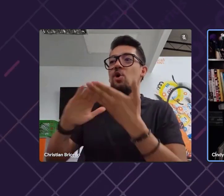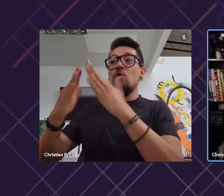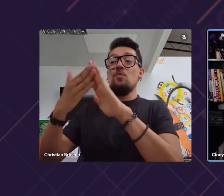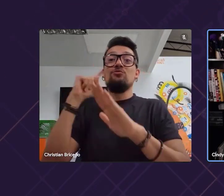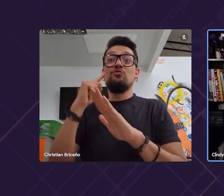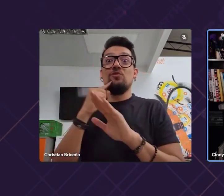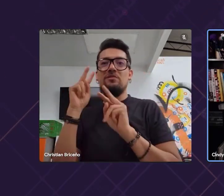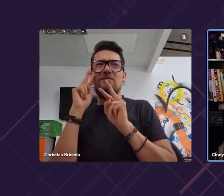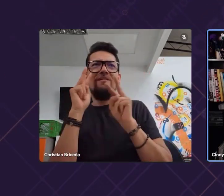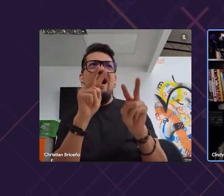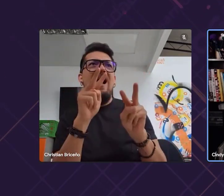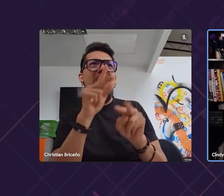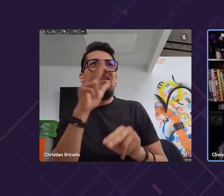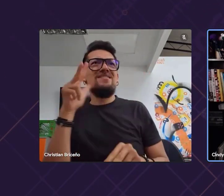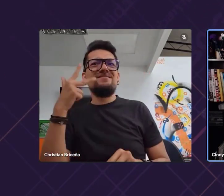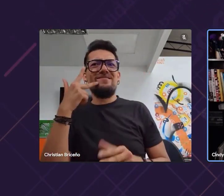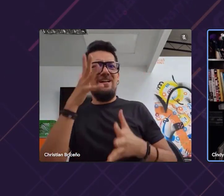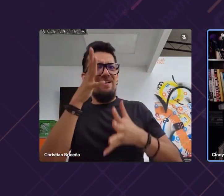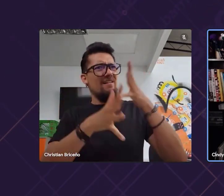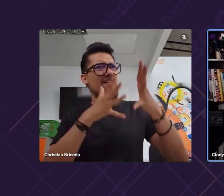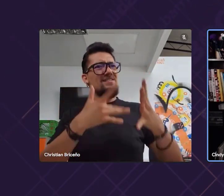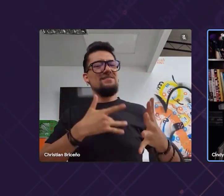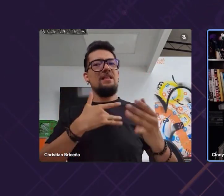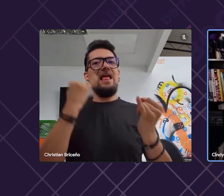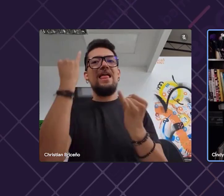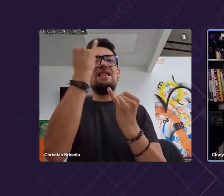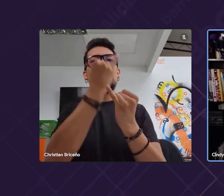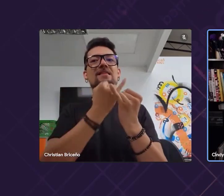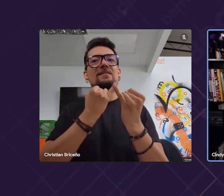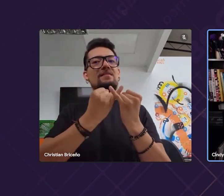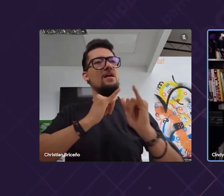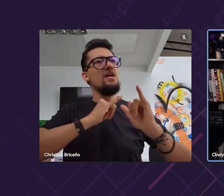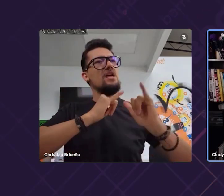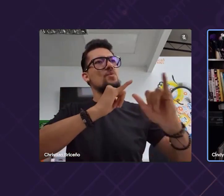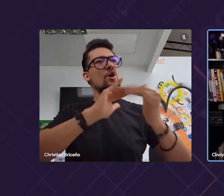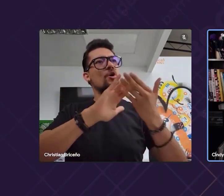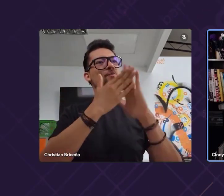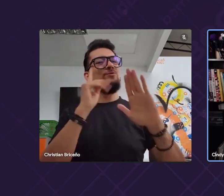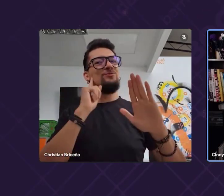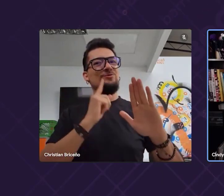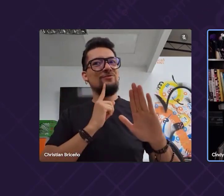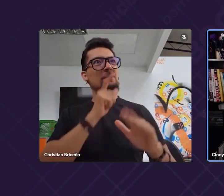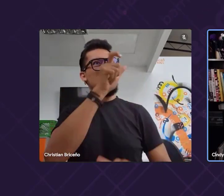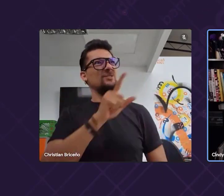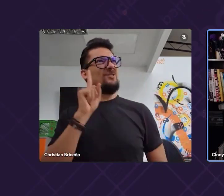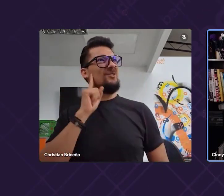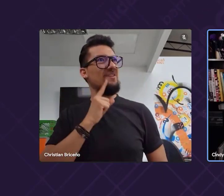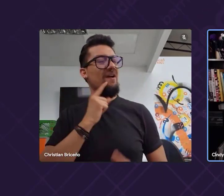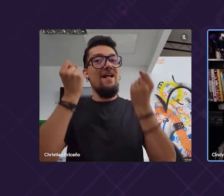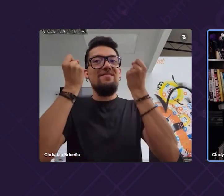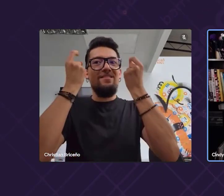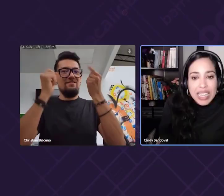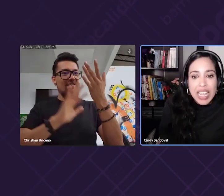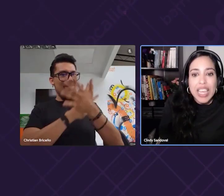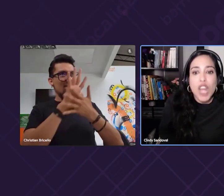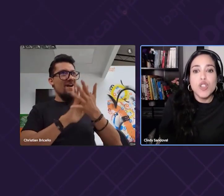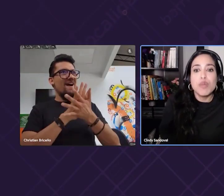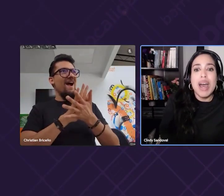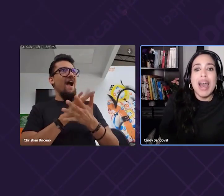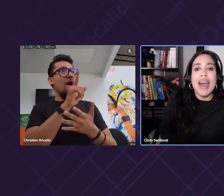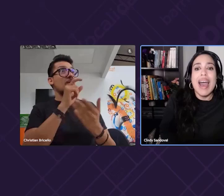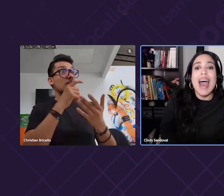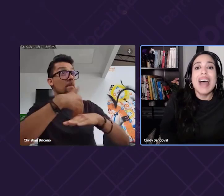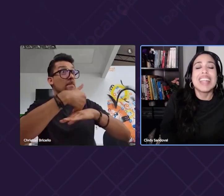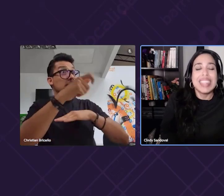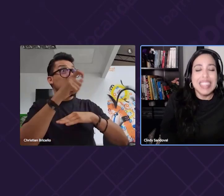que es defensor@canal13. Ellos lo pueden hacer. ¿Por qué? Porque van a encontrar una persona sorda que los va a entender, que